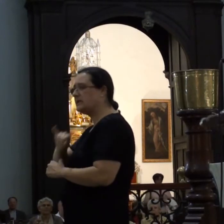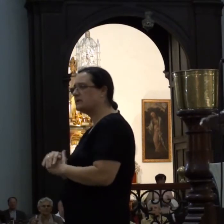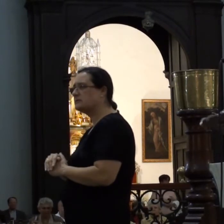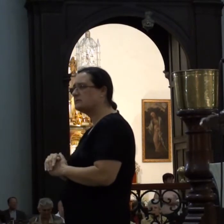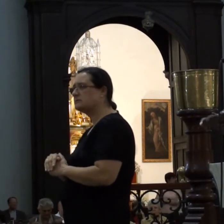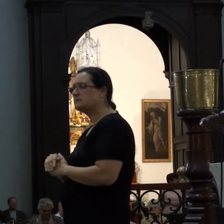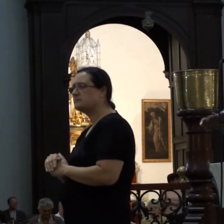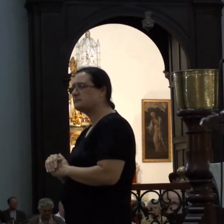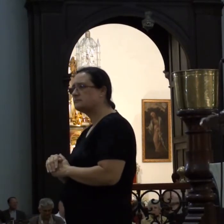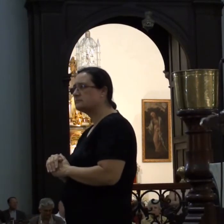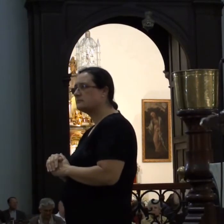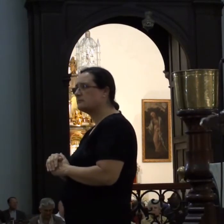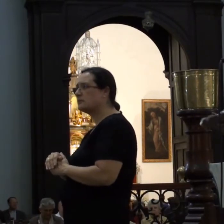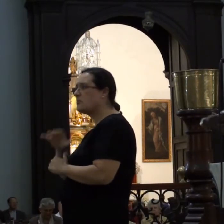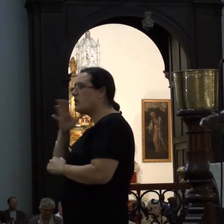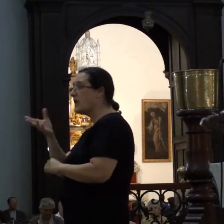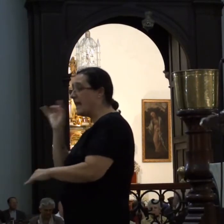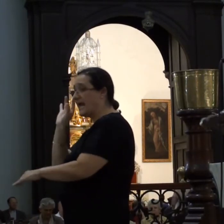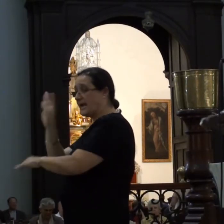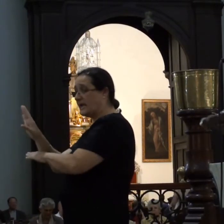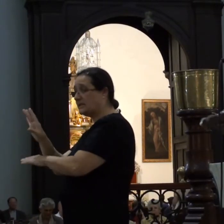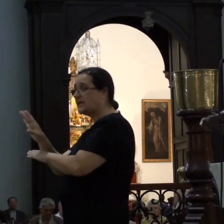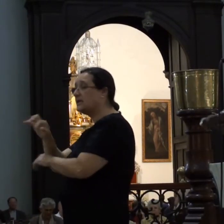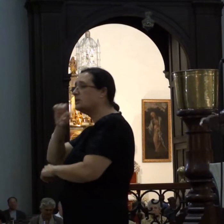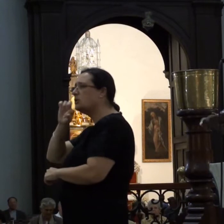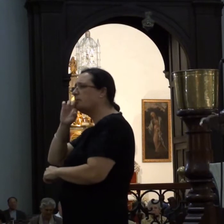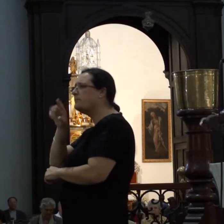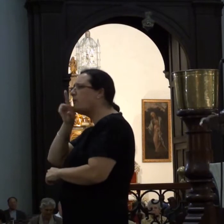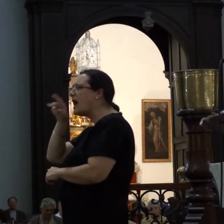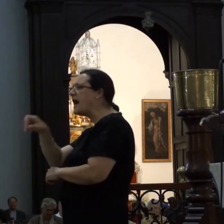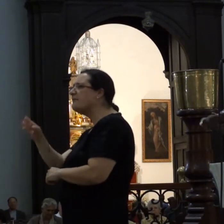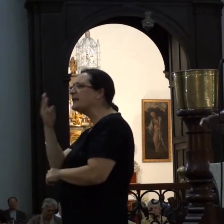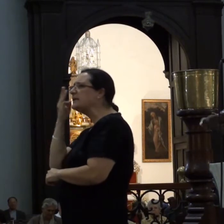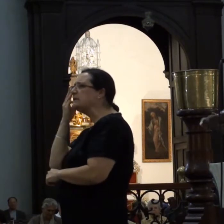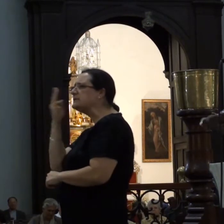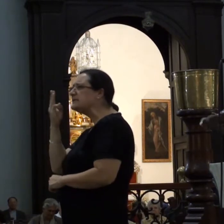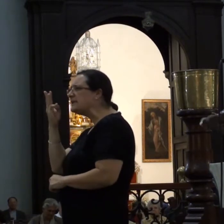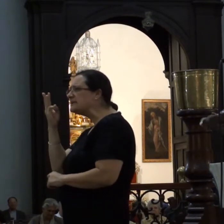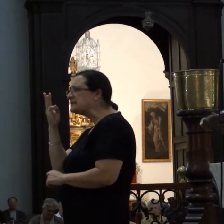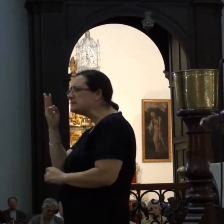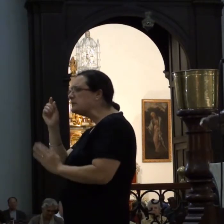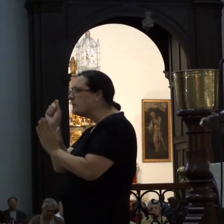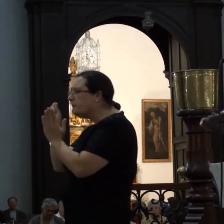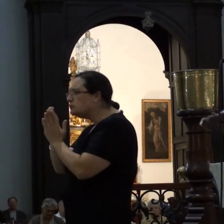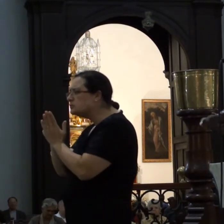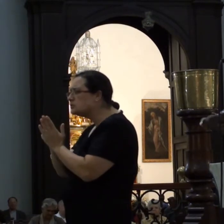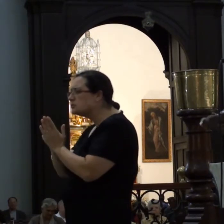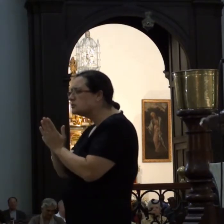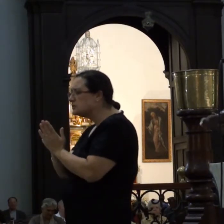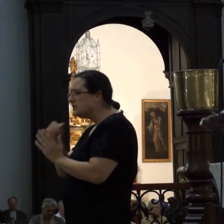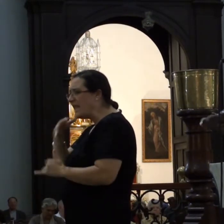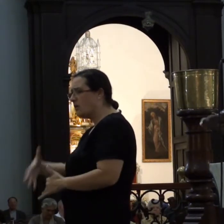por su parte en la carga Pastoral de nuestro Obispo él habla de tres impactos del momento presente